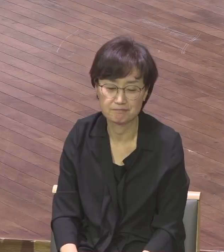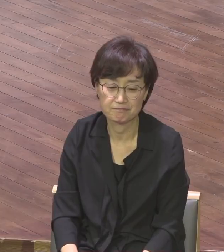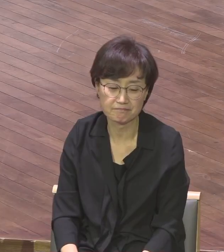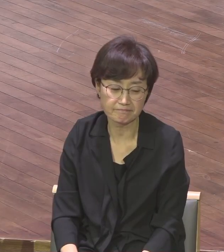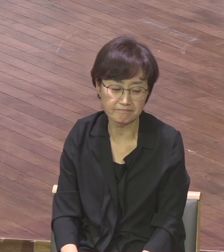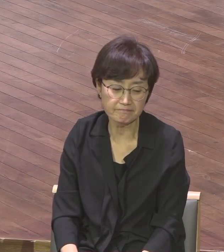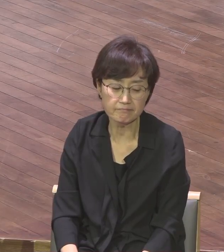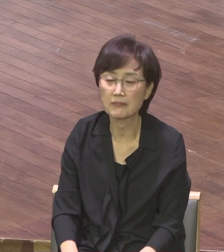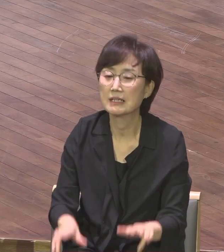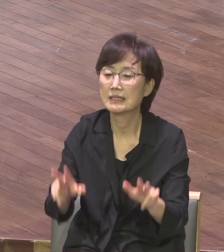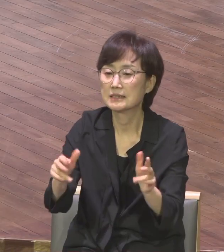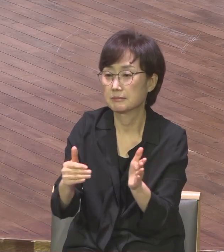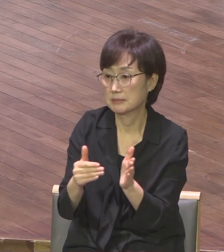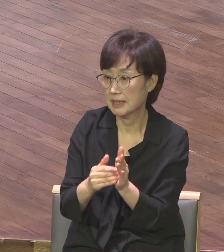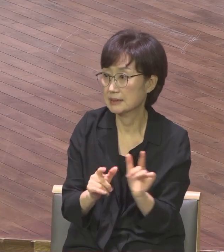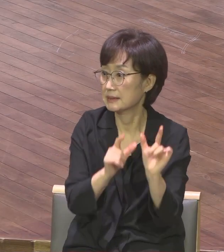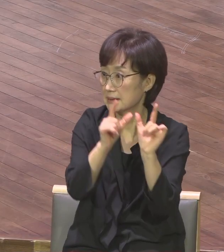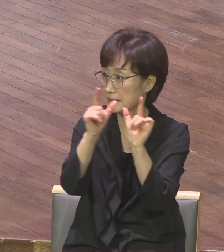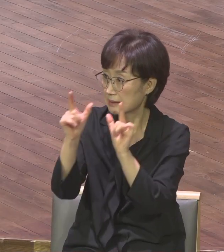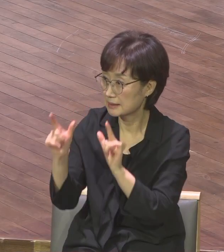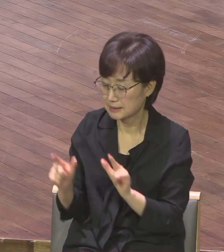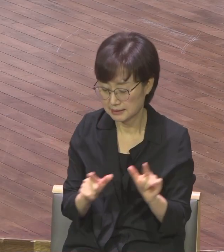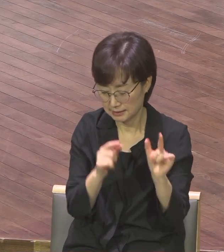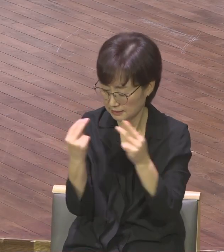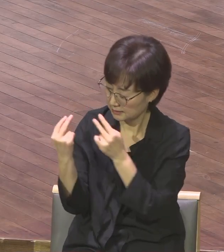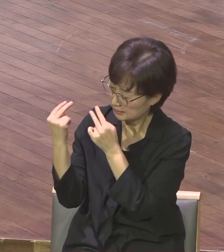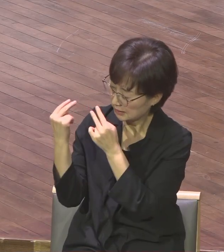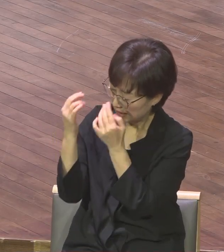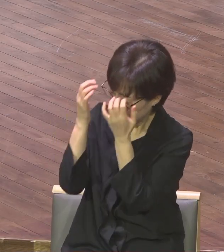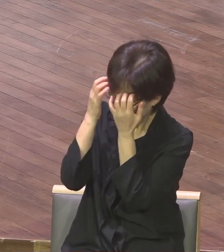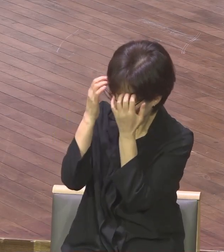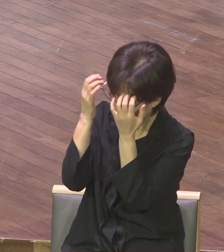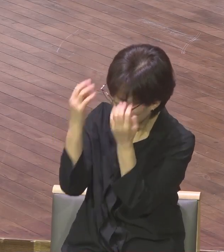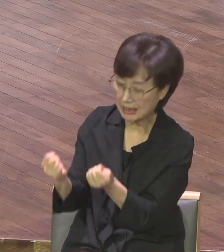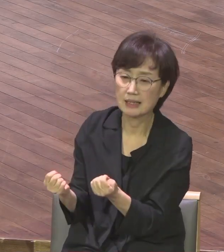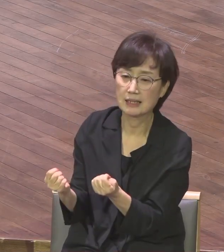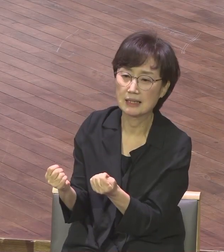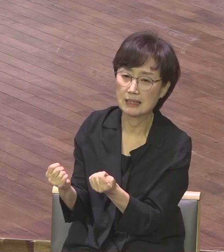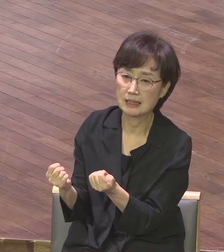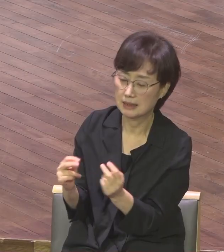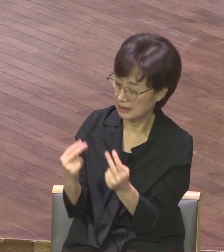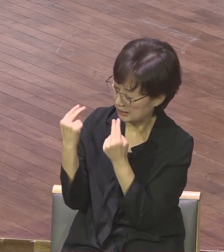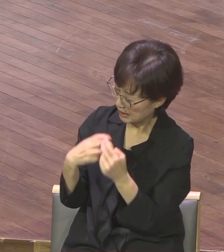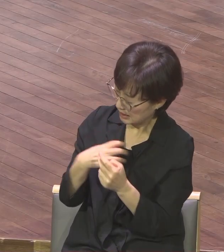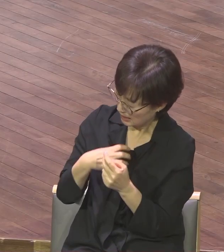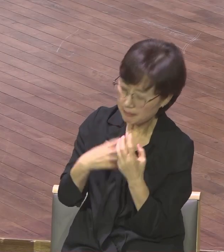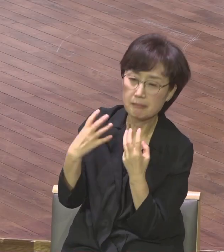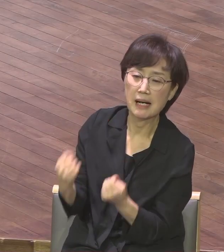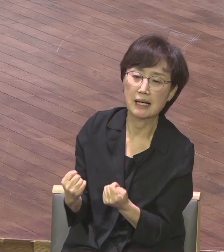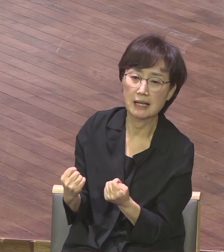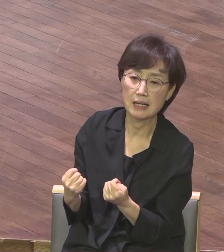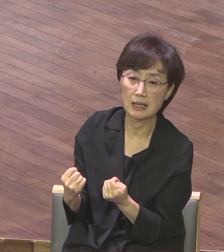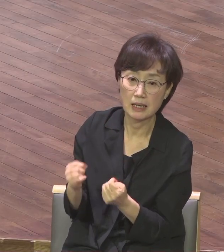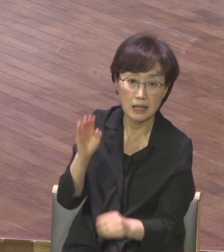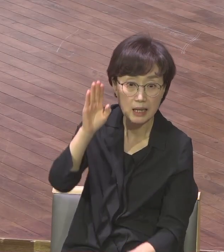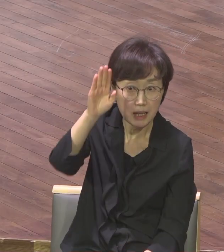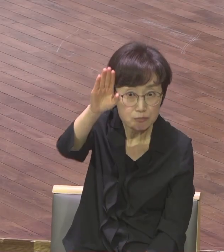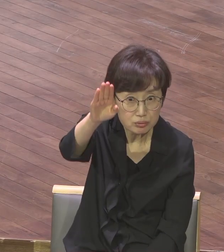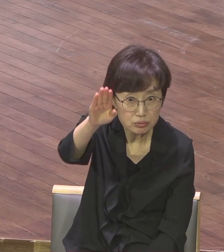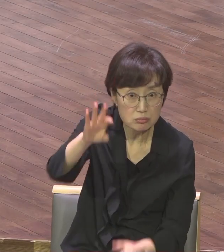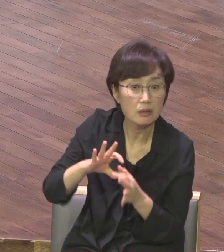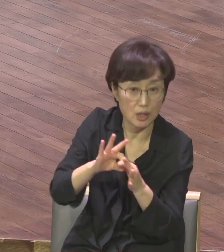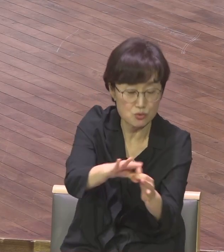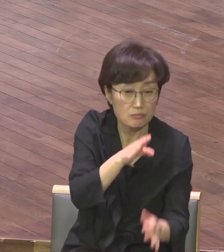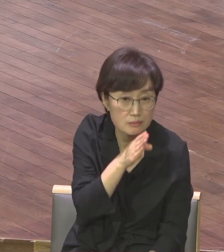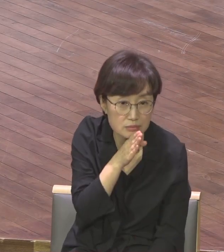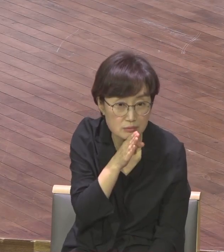느끼세요. 지금까지 살아오면서 얼마나 많은 어려움이 있었습니까? 얼마나 많은 위기가 있었습니까? 앞으로도 있을 거예요. 그